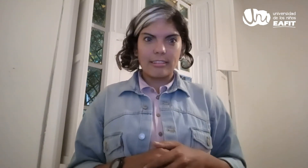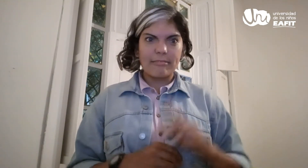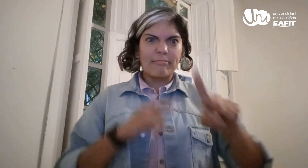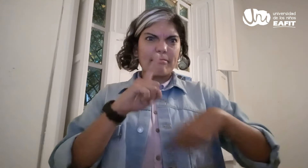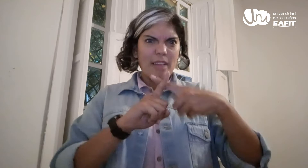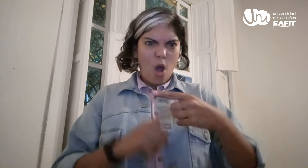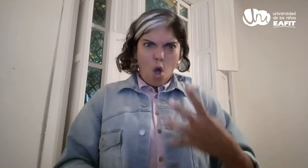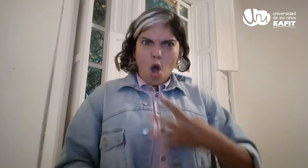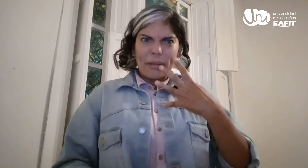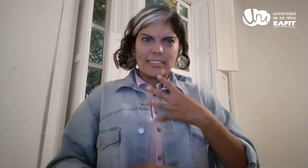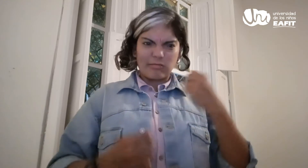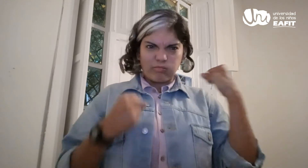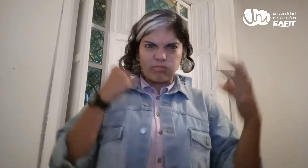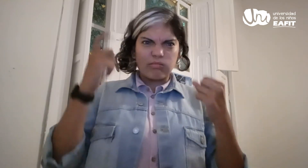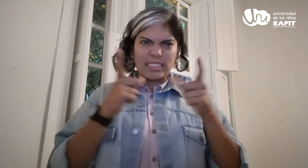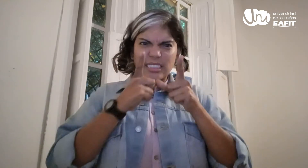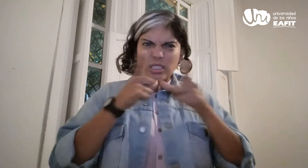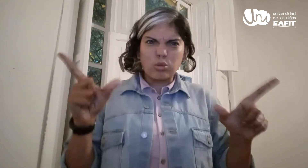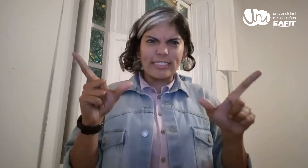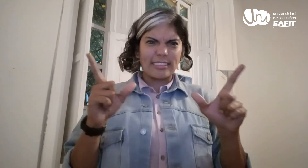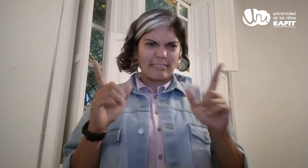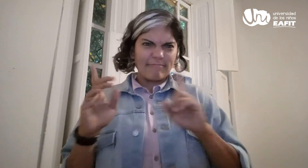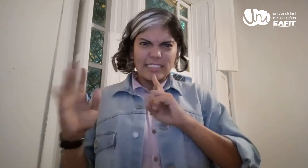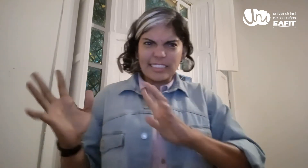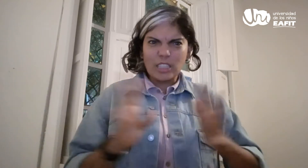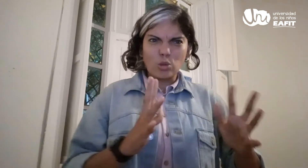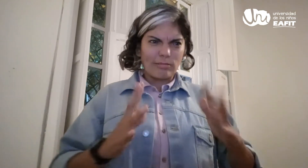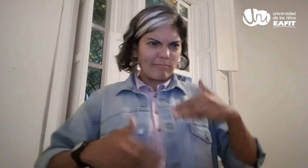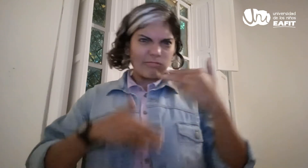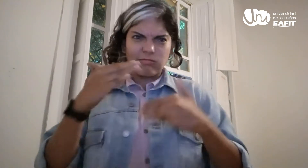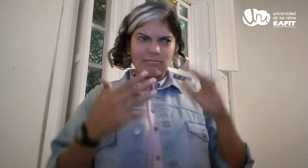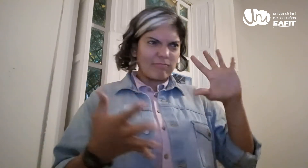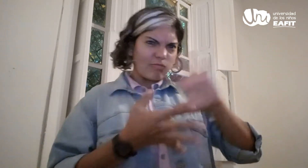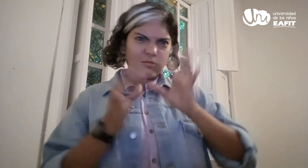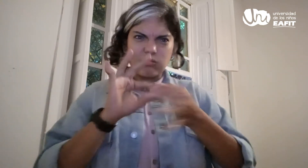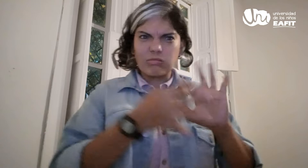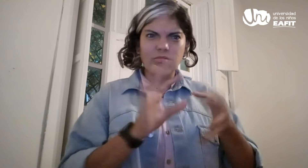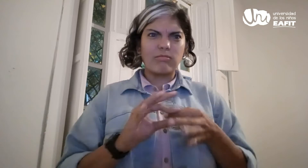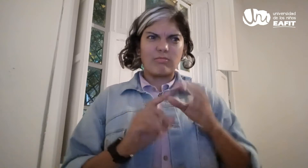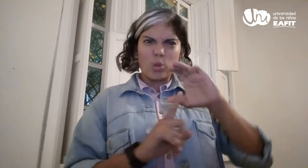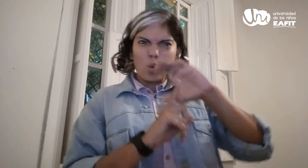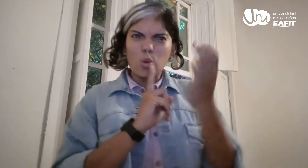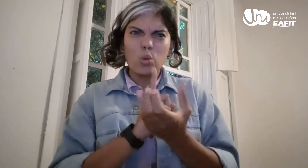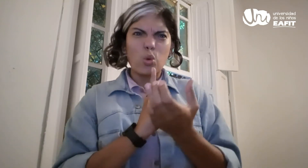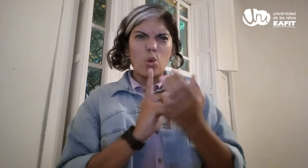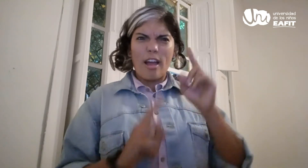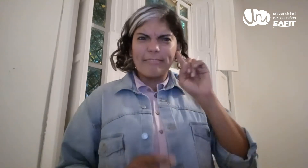Además, tiene competencias discursivas en su lengua de señas, conoce la cultura, la identidad y la historia de la